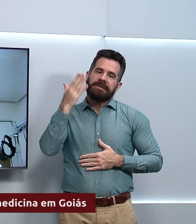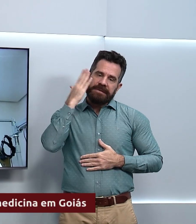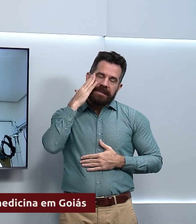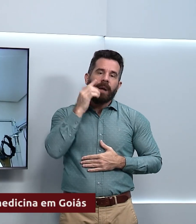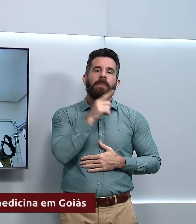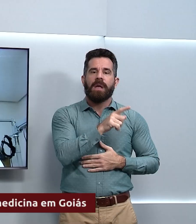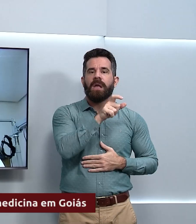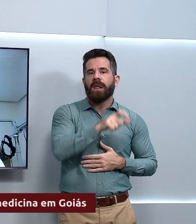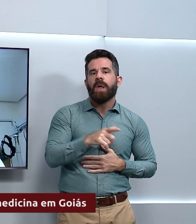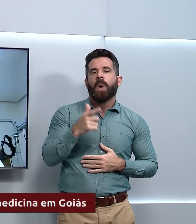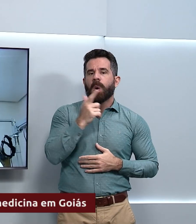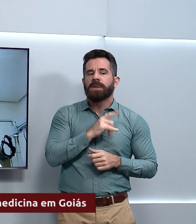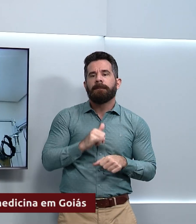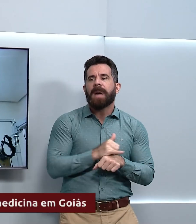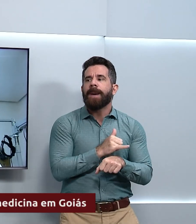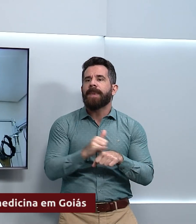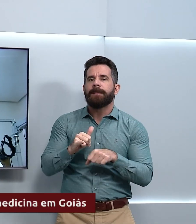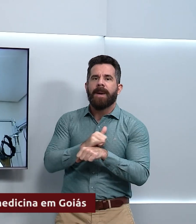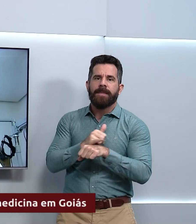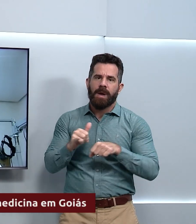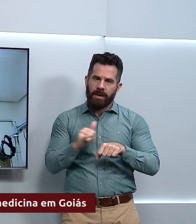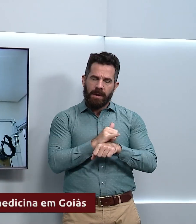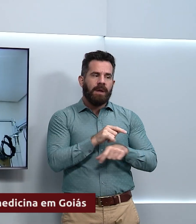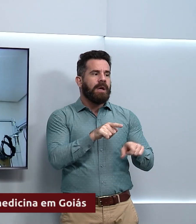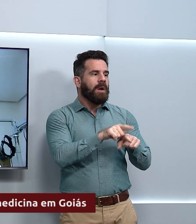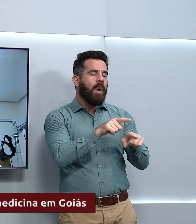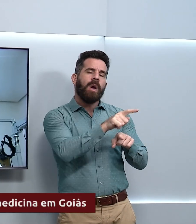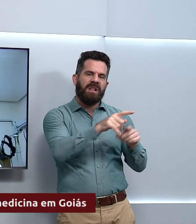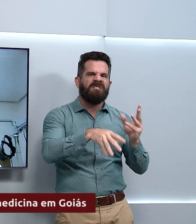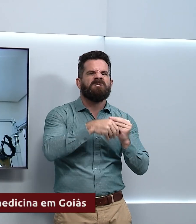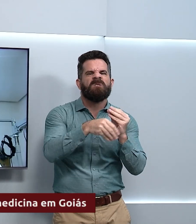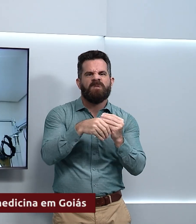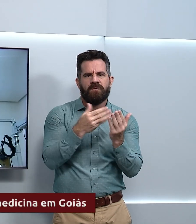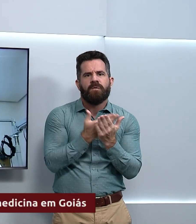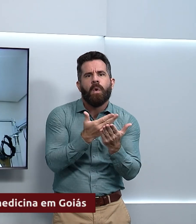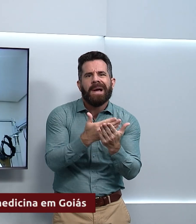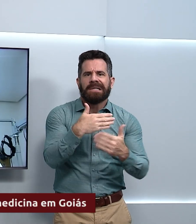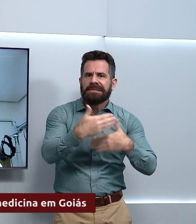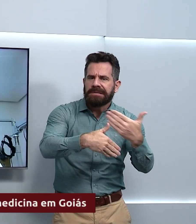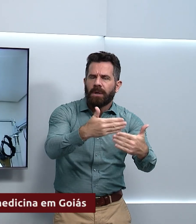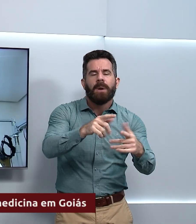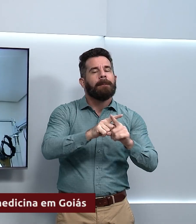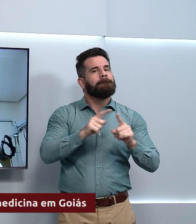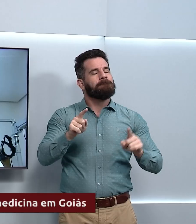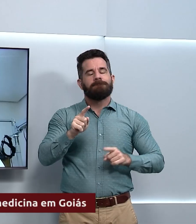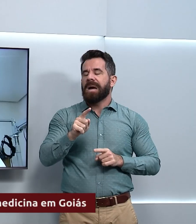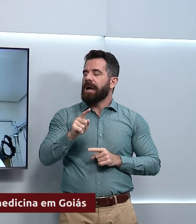de se capacitar, que a faculdade não está oferecendo, mas isso não é o suficiente.